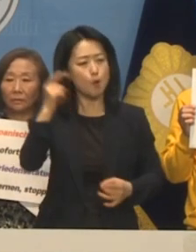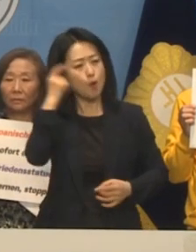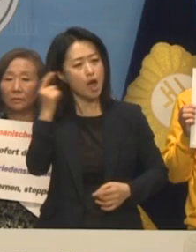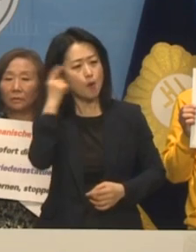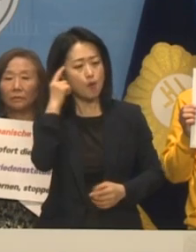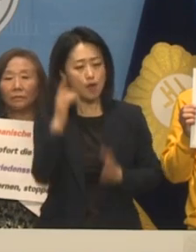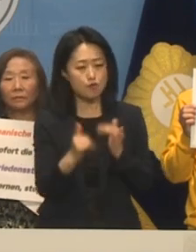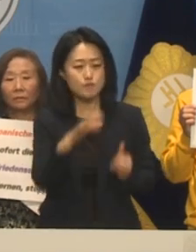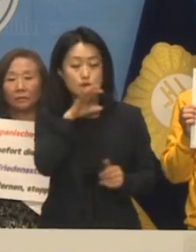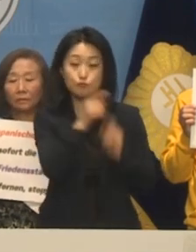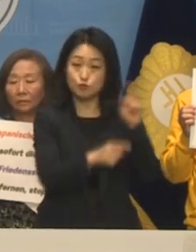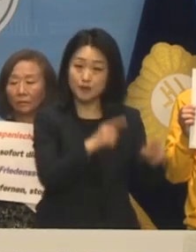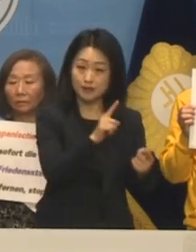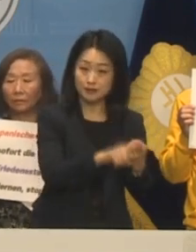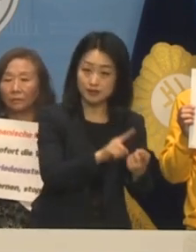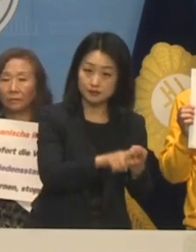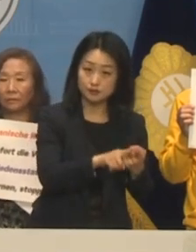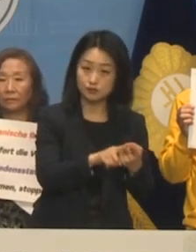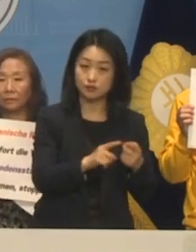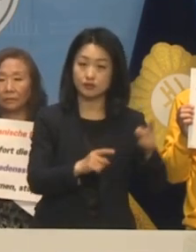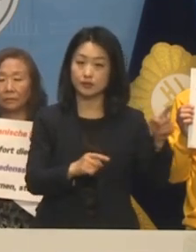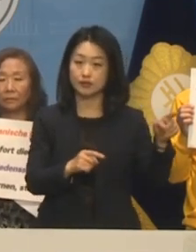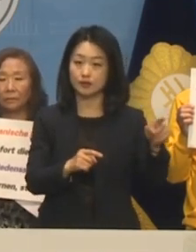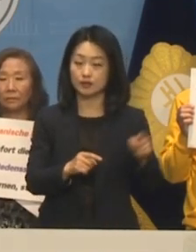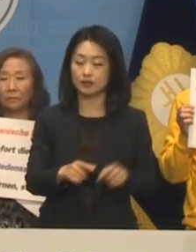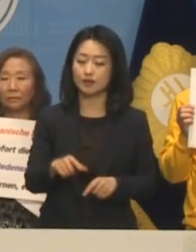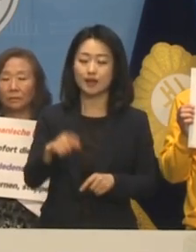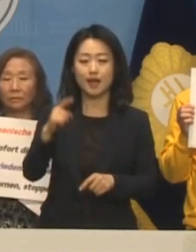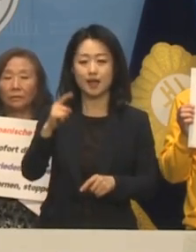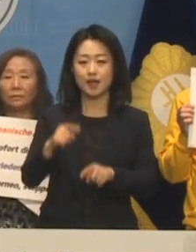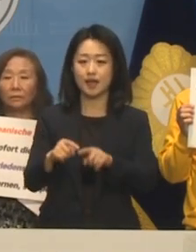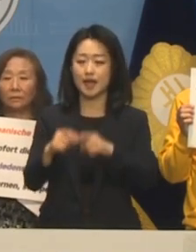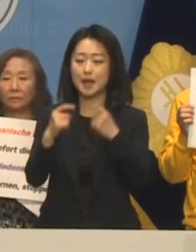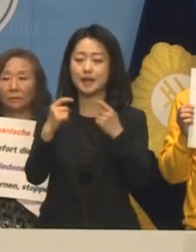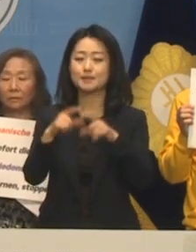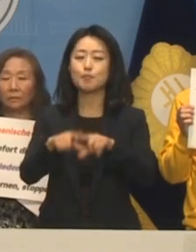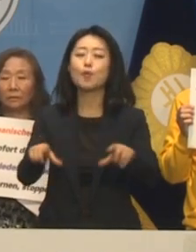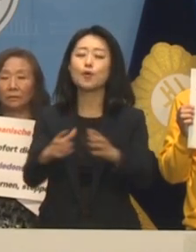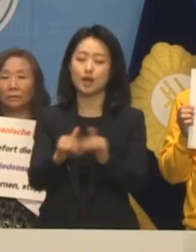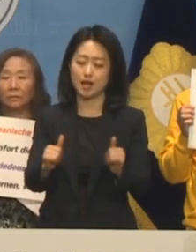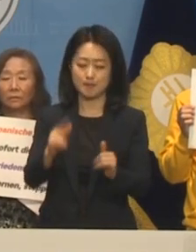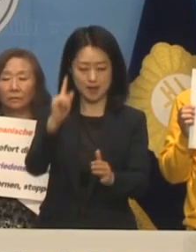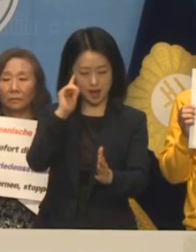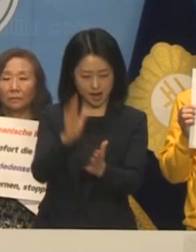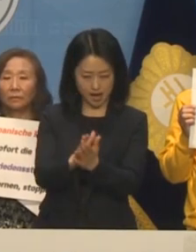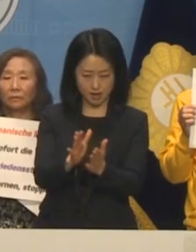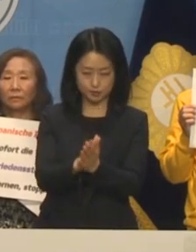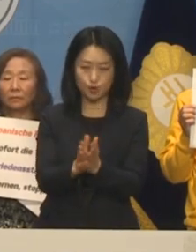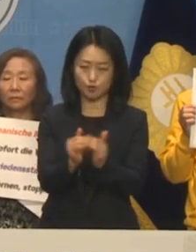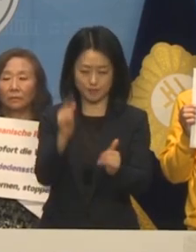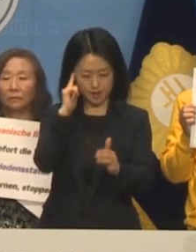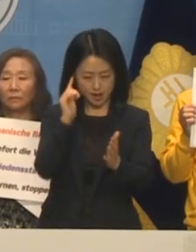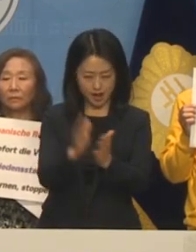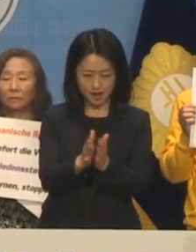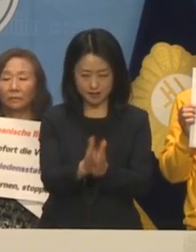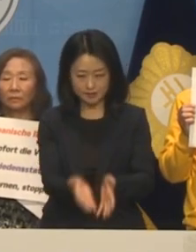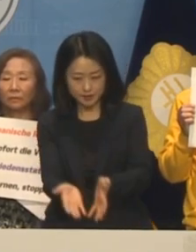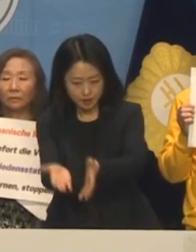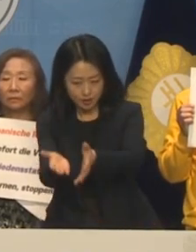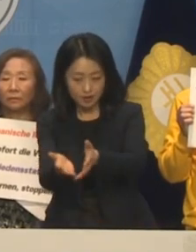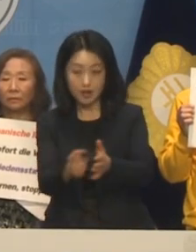하는 국민들의 목소리에 대해 그것은 민간이 한 일이기 때문에 정부가 관여하는 것은 옳지 않다라고